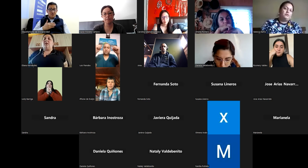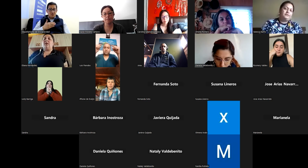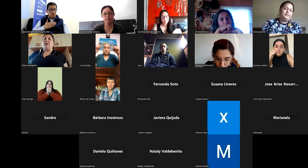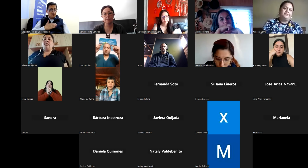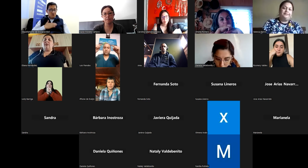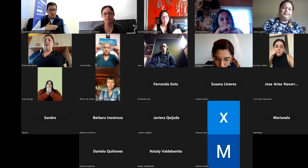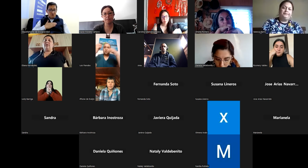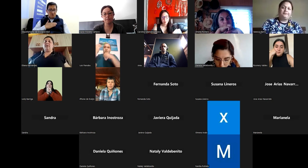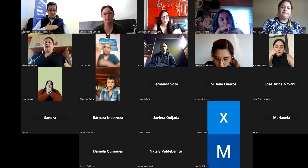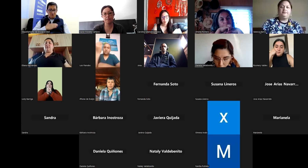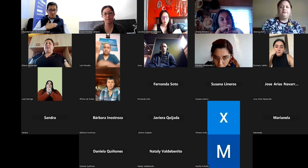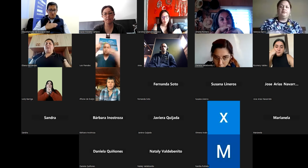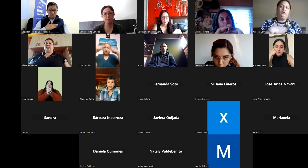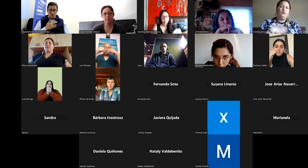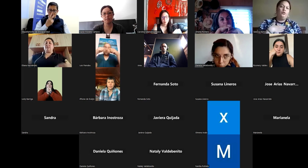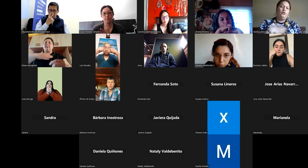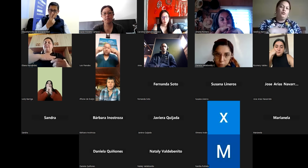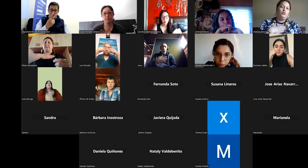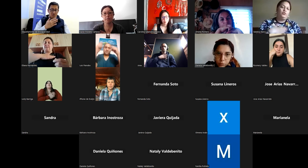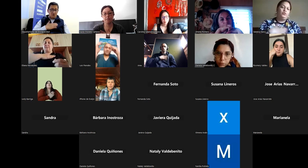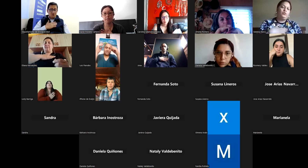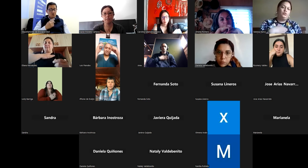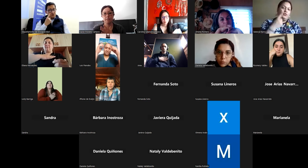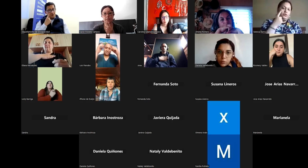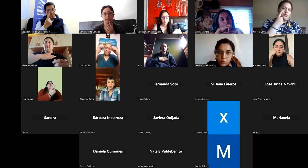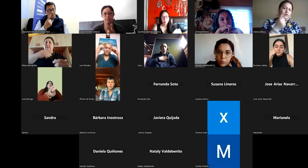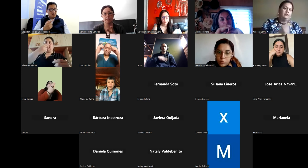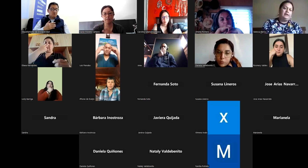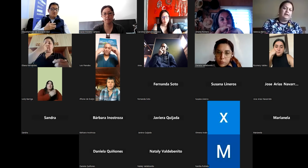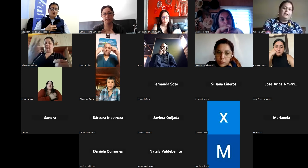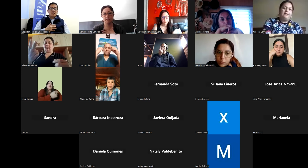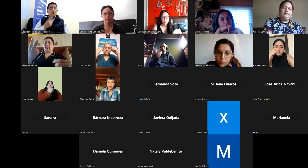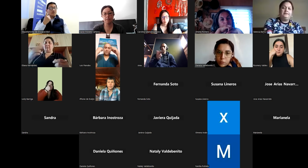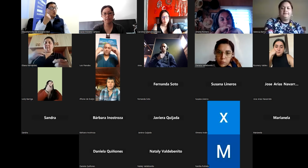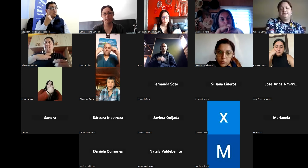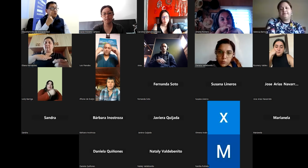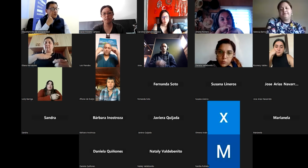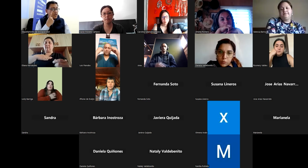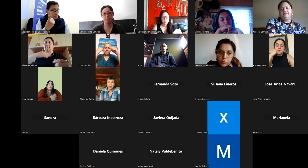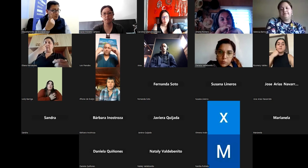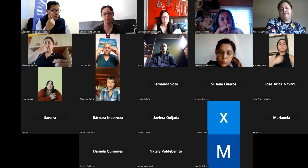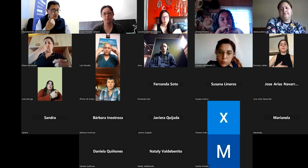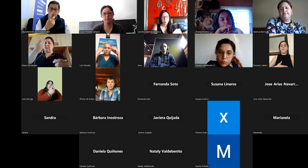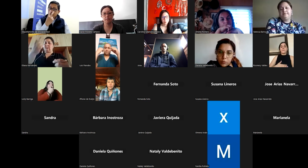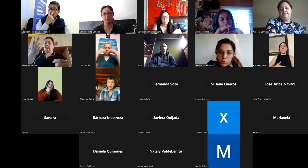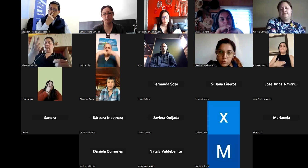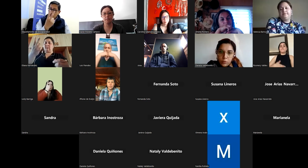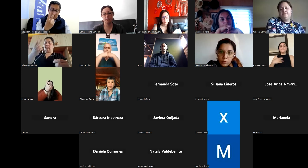eso gusto de verte gusto de verte puede ser con un solo dedito ¿eh? o puede ser con dos